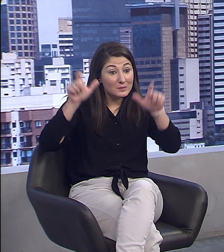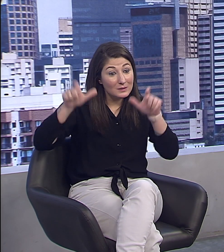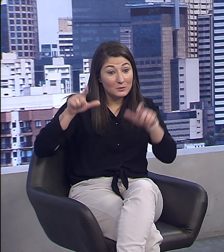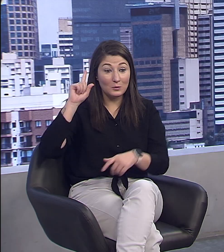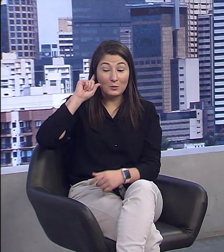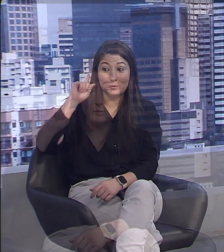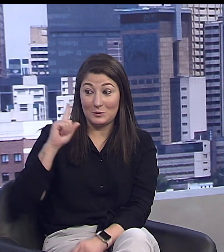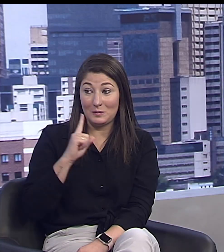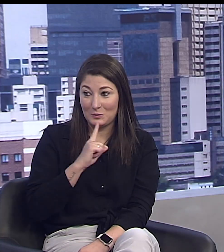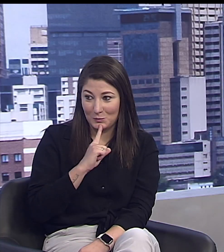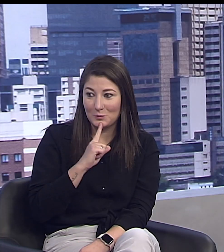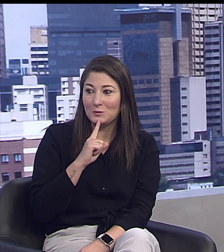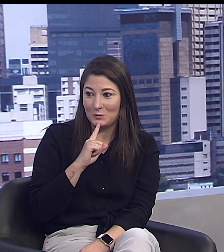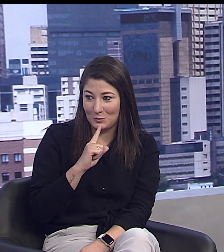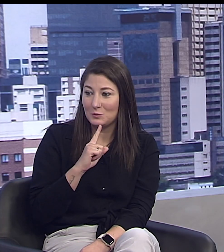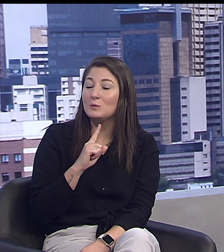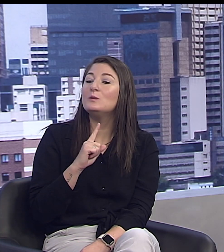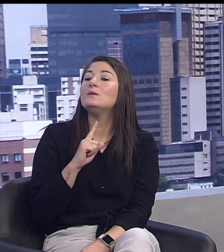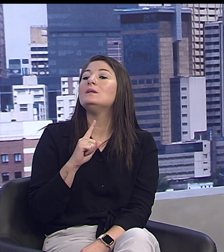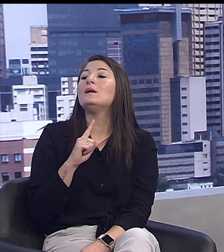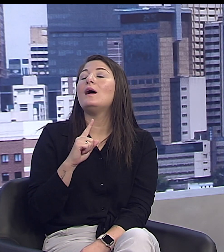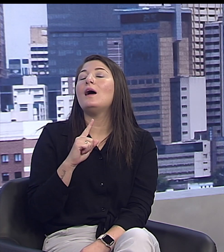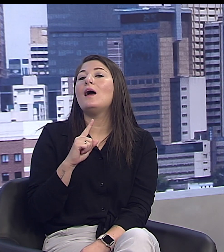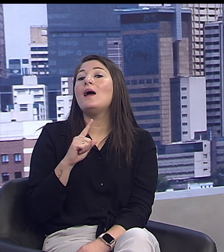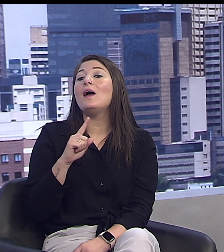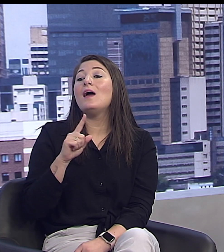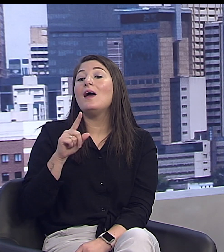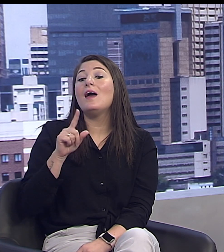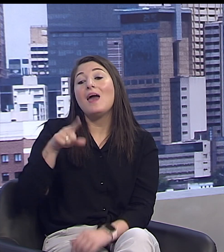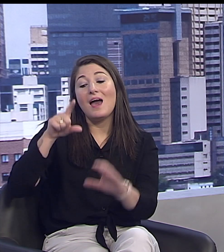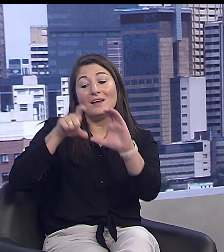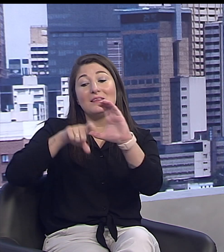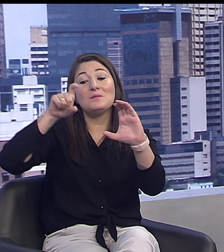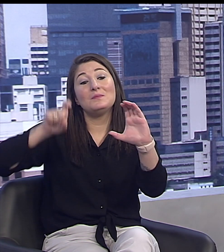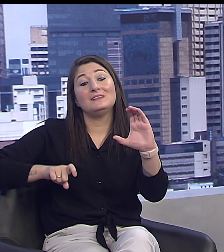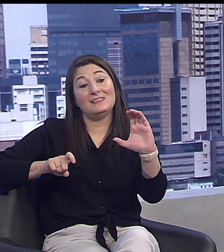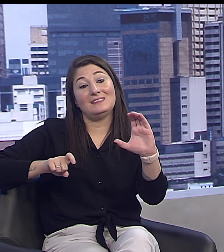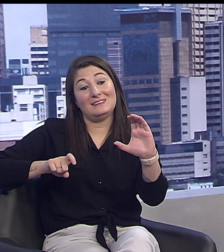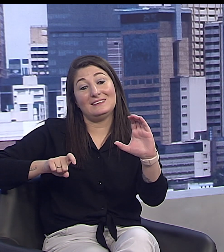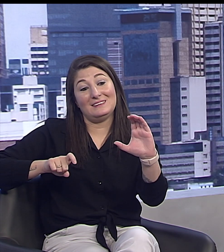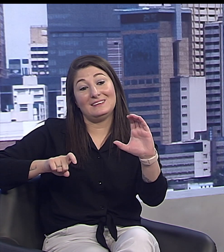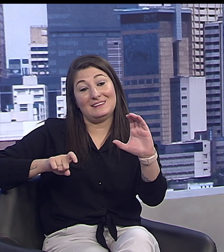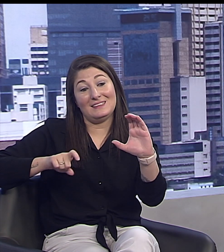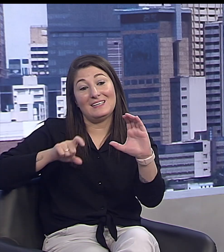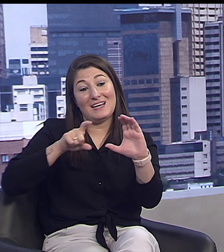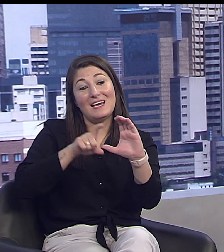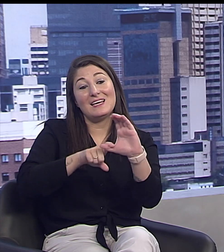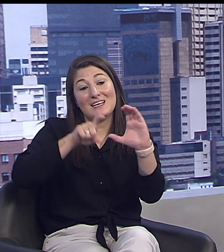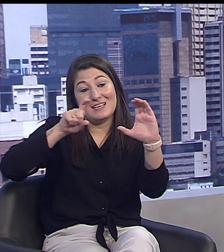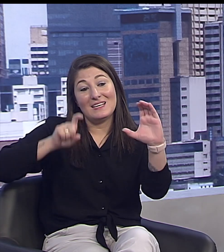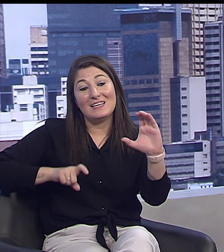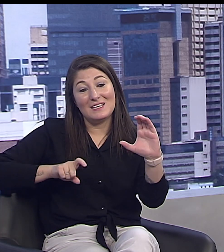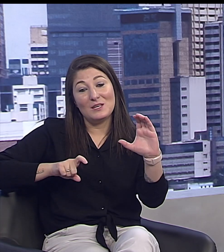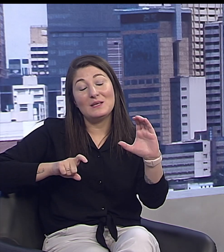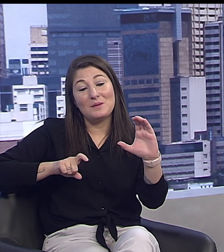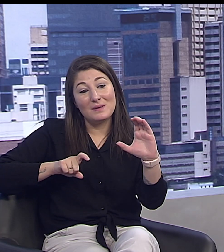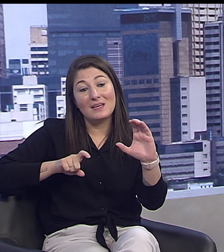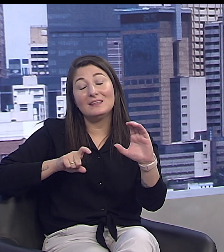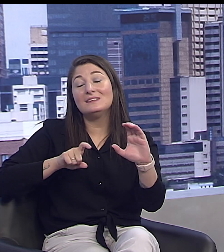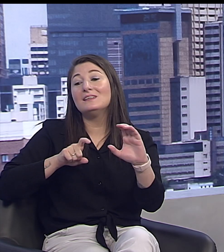Bom, a importância da língua brasileira de sinais para nós, pessoas surdas, é a questão de ter